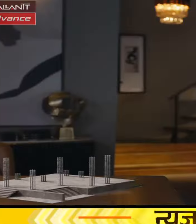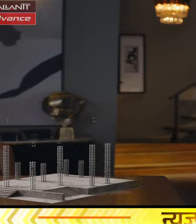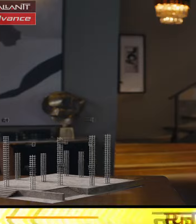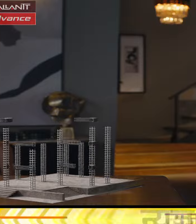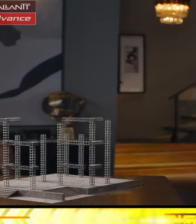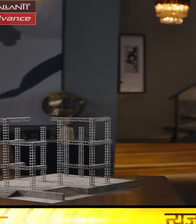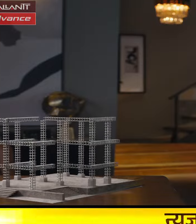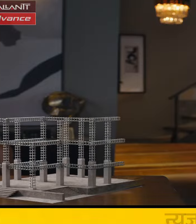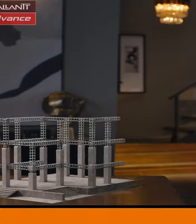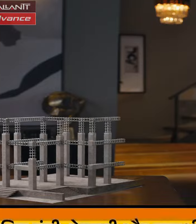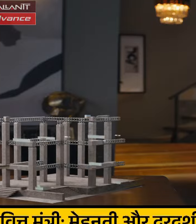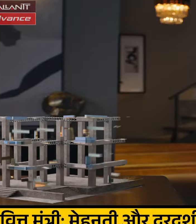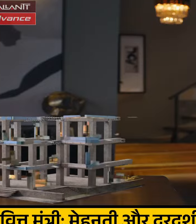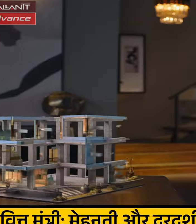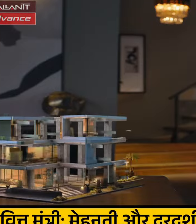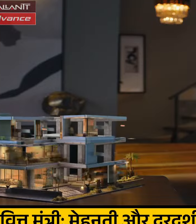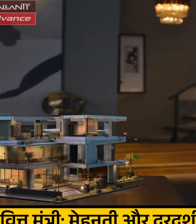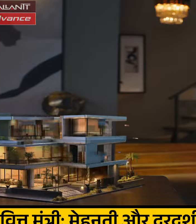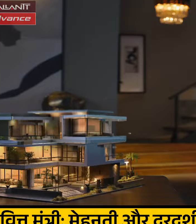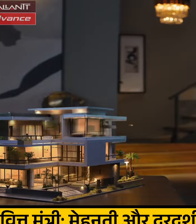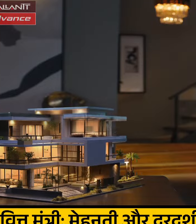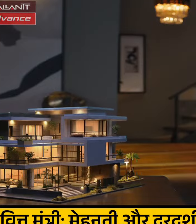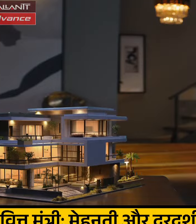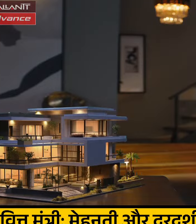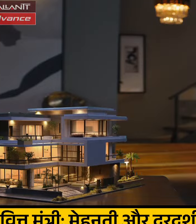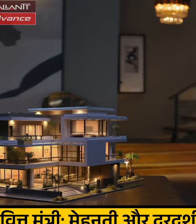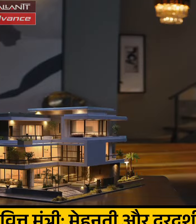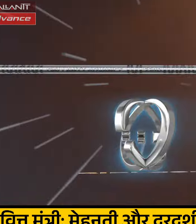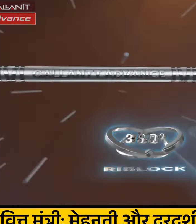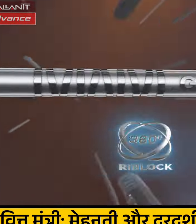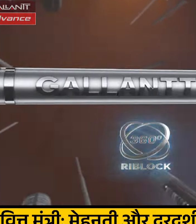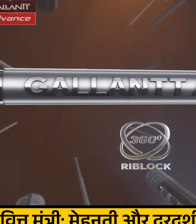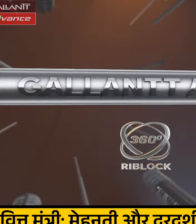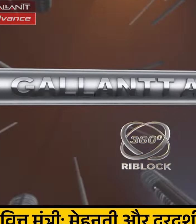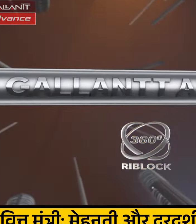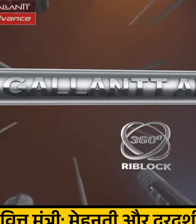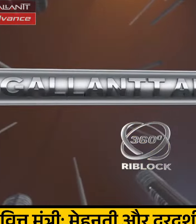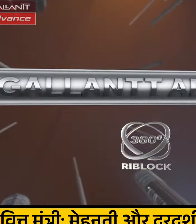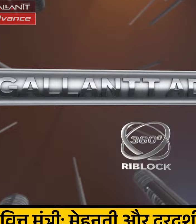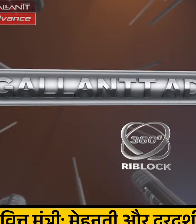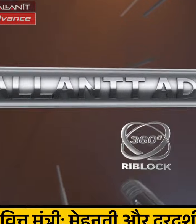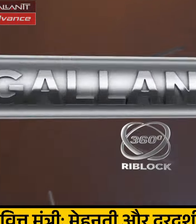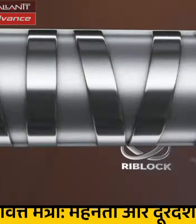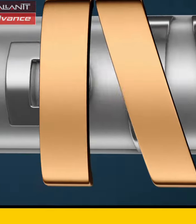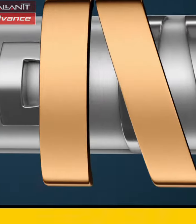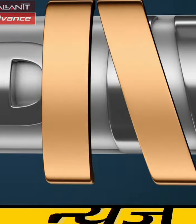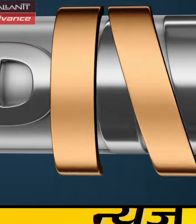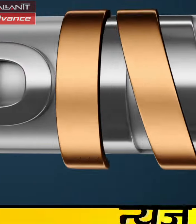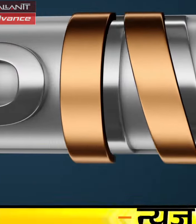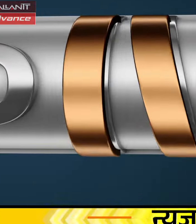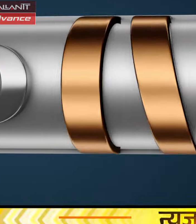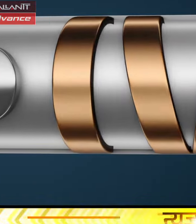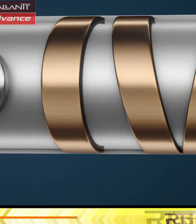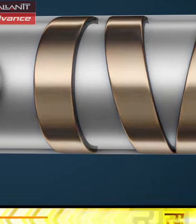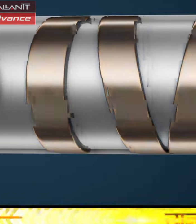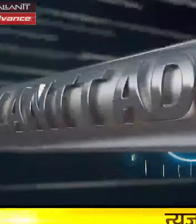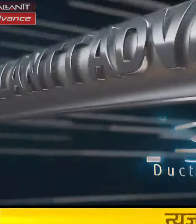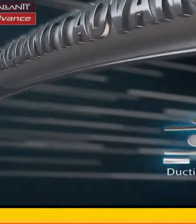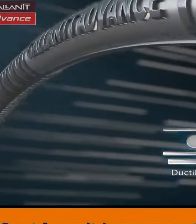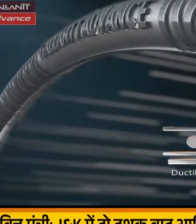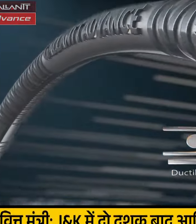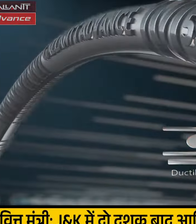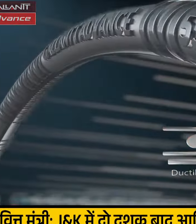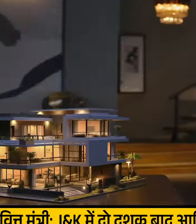बात जब पीढ़ियों के लिए बनने वाले घर की हो तो जिम्मेदारी बड़ी हो जाती है। गैलेंट समझता है ये जिम्मेदारी। अब MM रिब्स के साथ गैलेंट